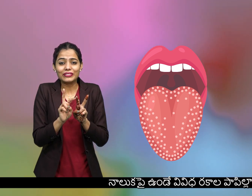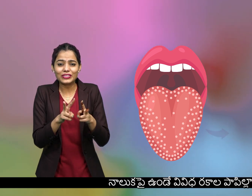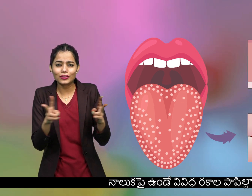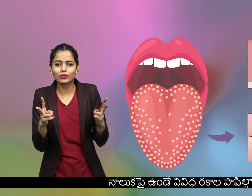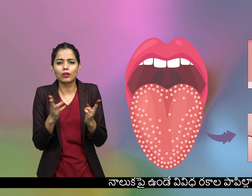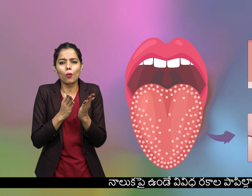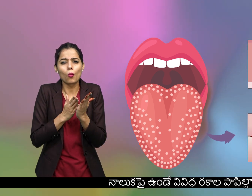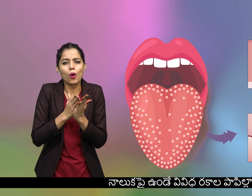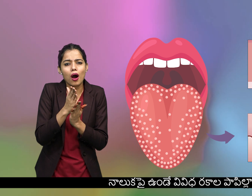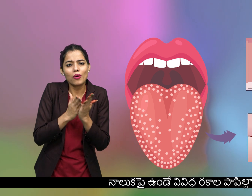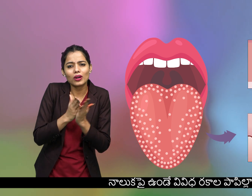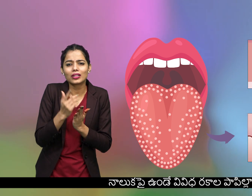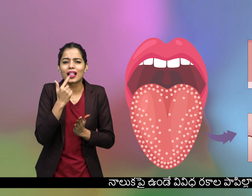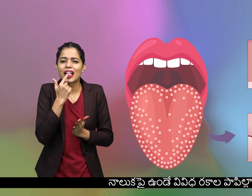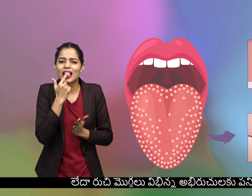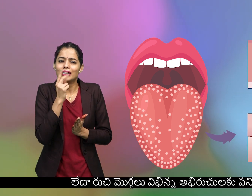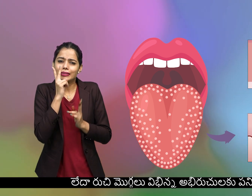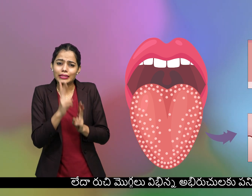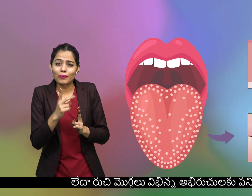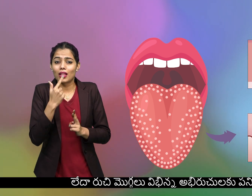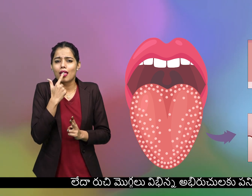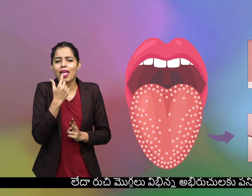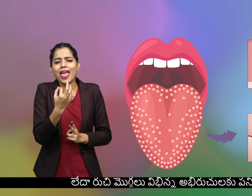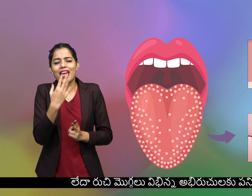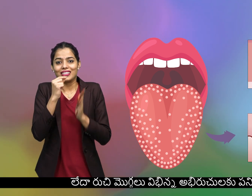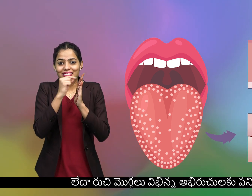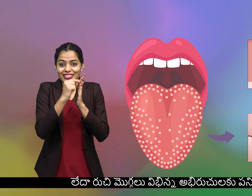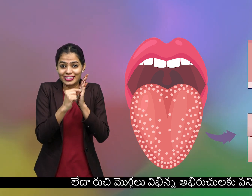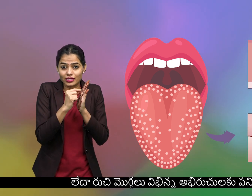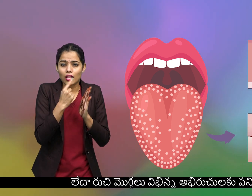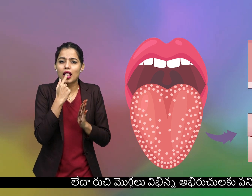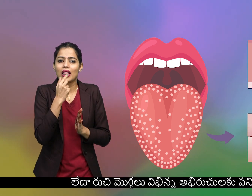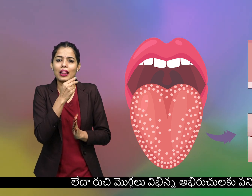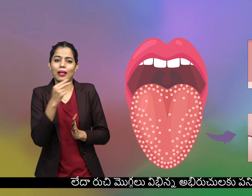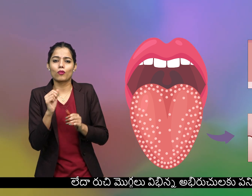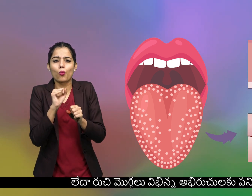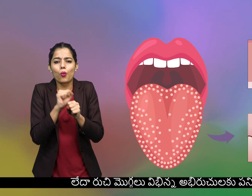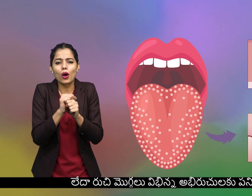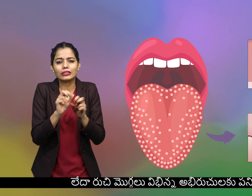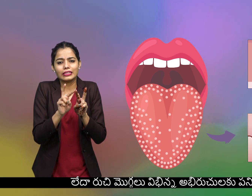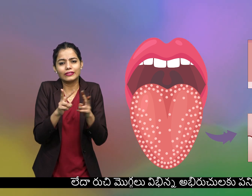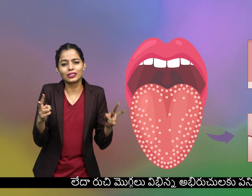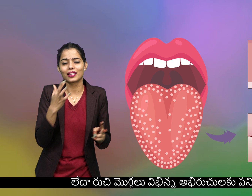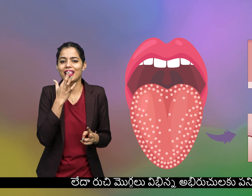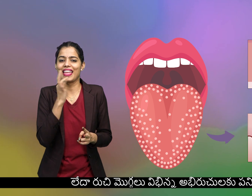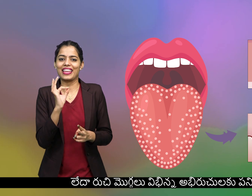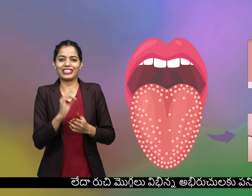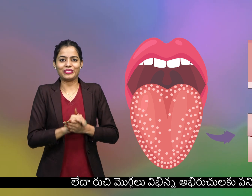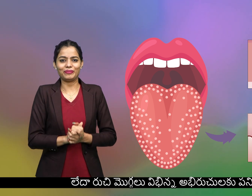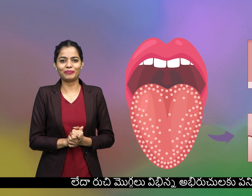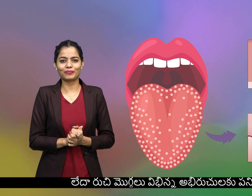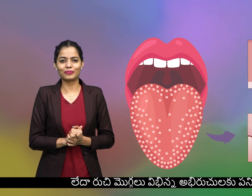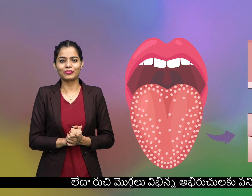నాలుకపై ఉండే వివిధ రకాల పాపిలా లేదా రుచిమొగ్గలు విభిన్న అభిరుచులకు పనిచేస్తాయి.